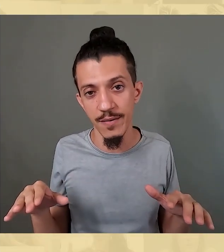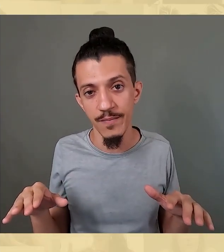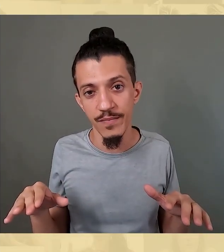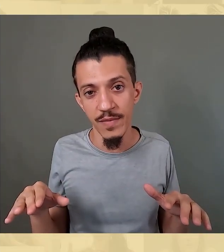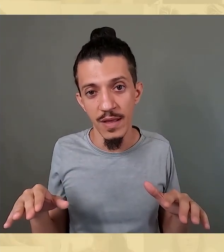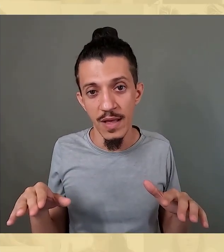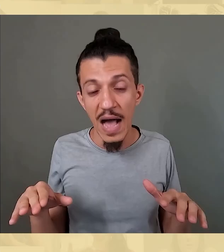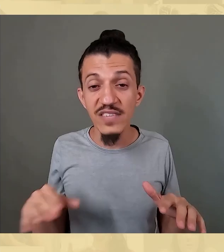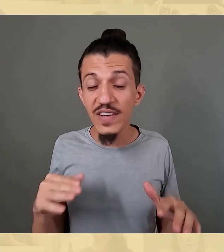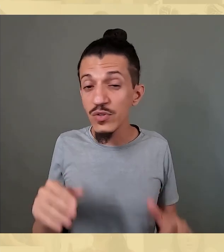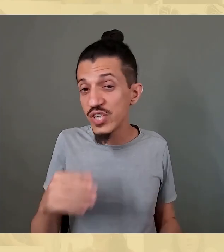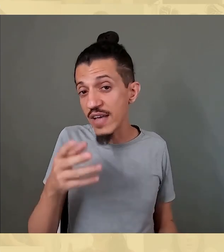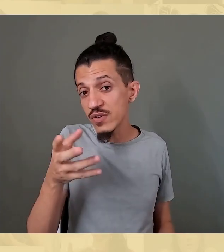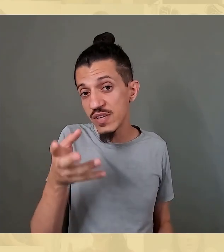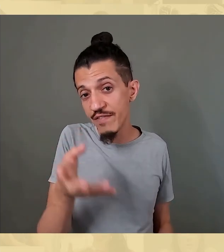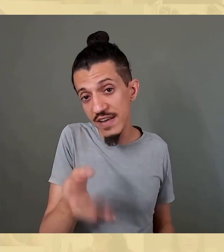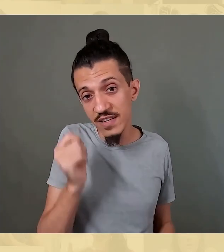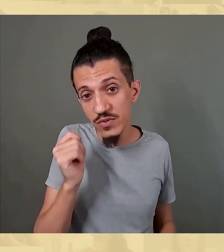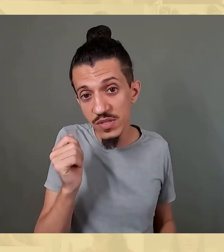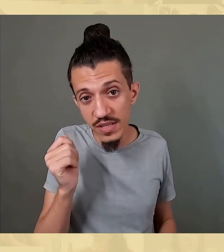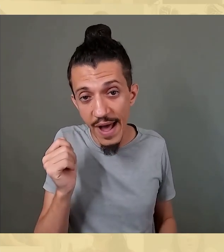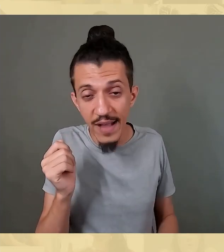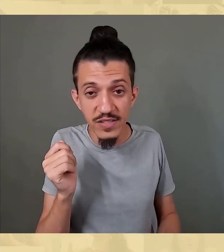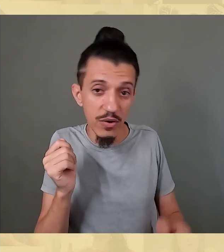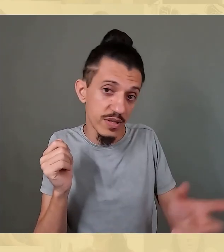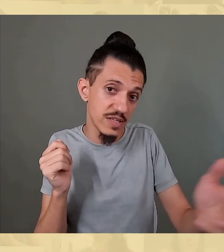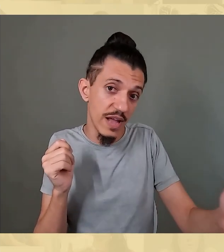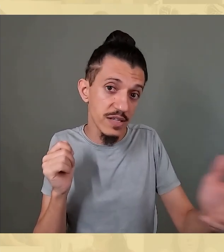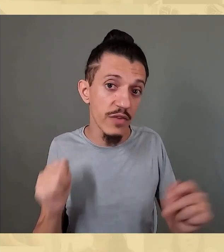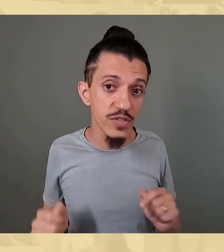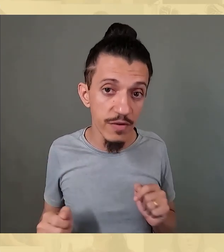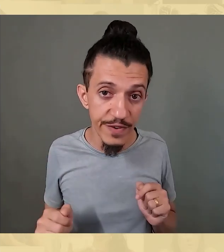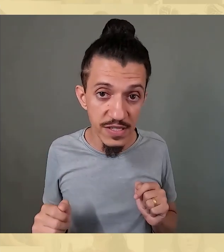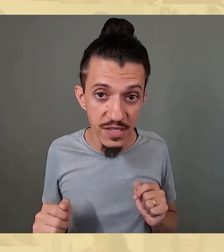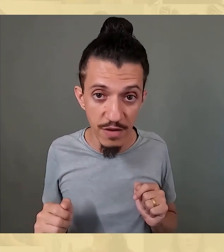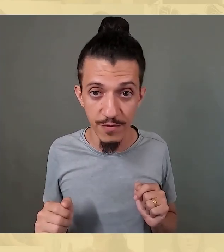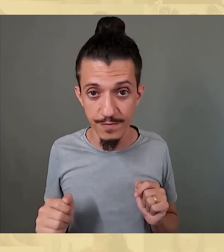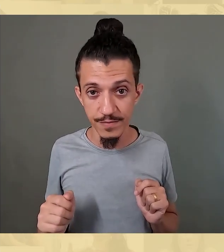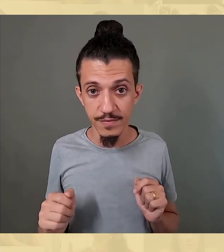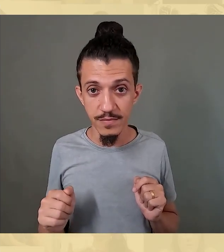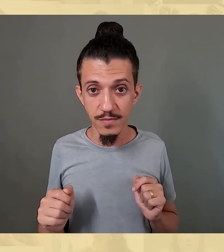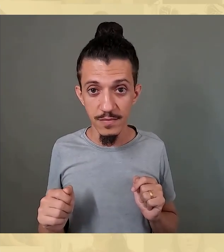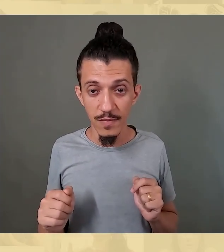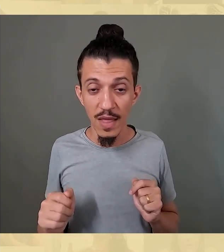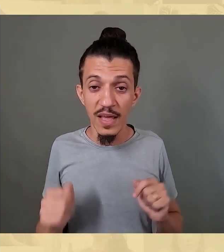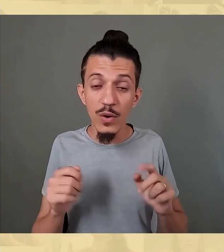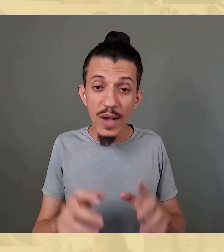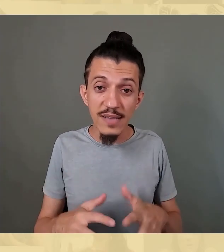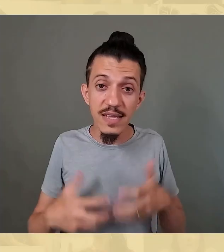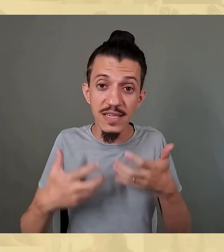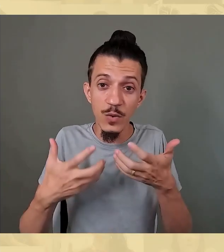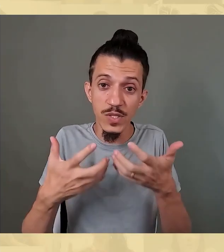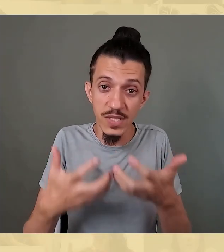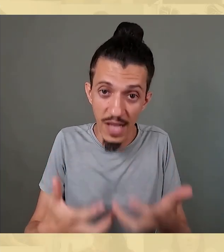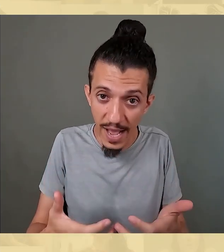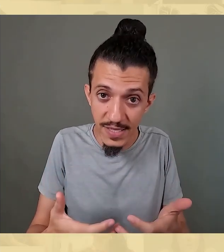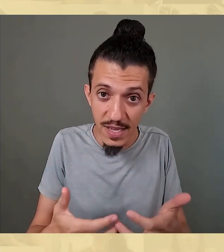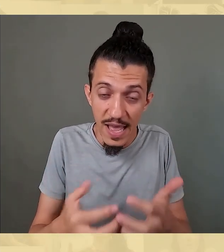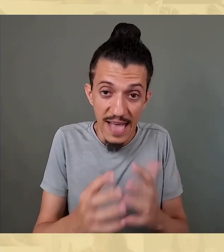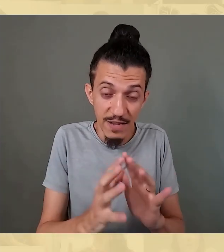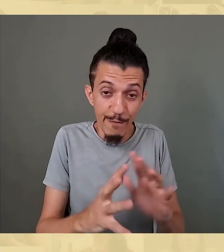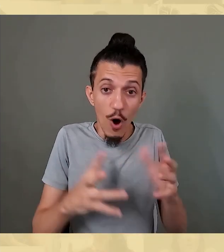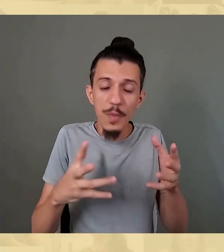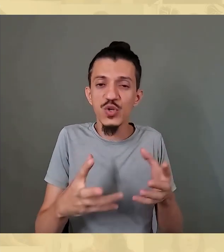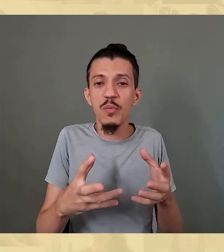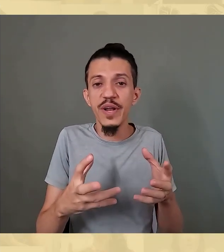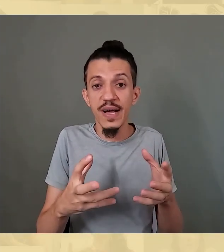linguística. Às vezes o gesto que você faz aí na sua cidade, na outra cidade, talvez é ofensivo. E no caso das línguas de sinais,